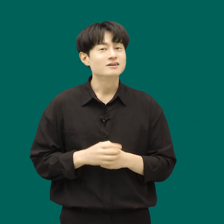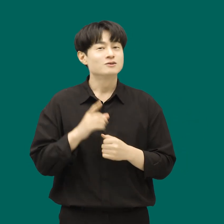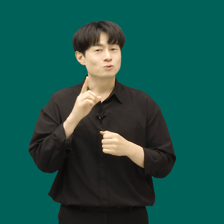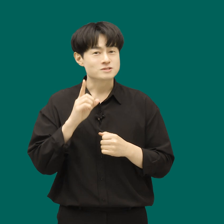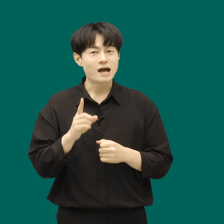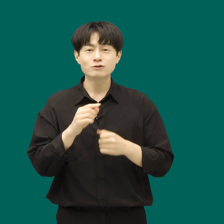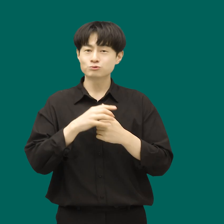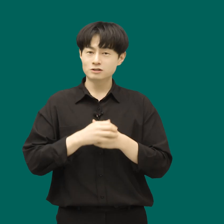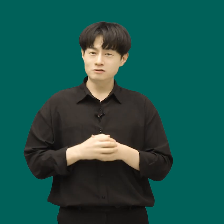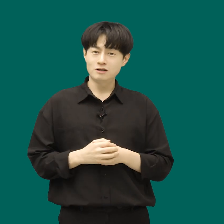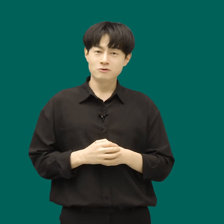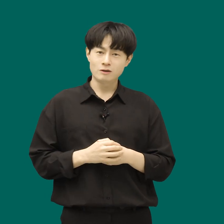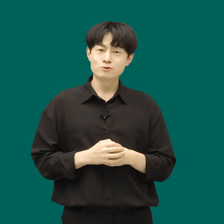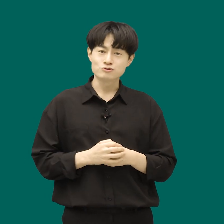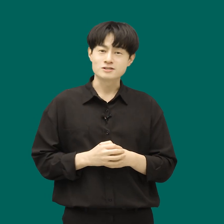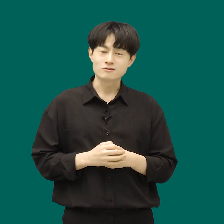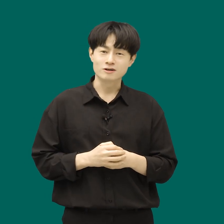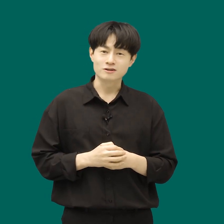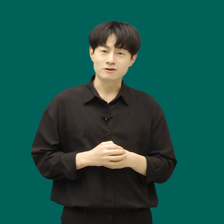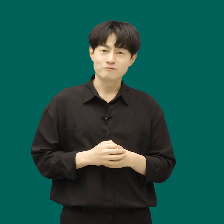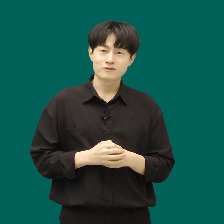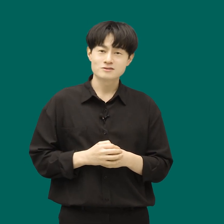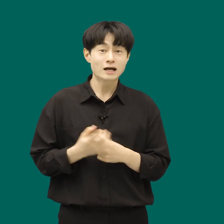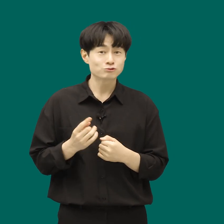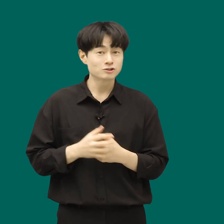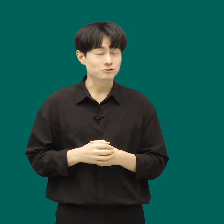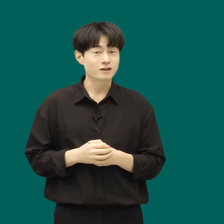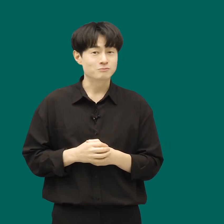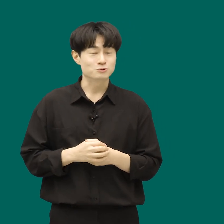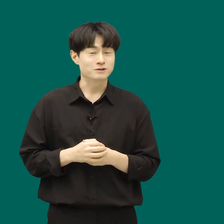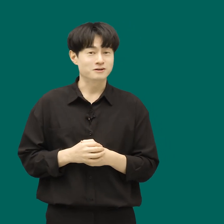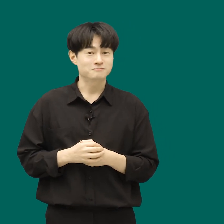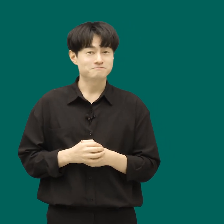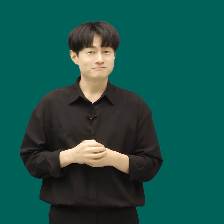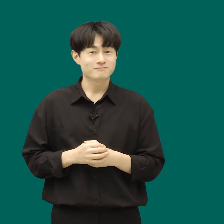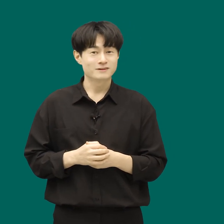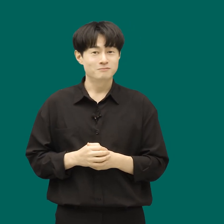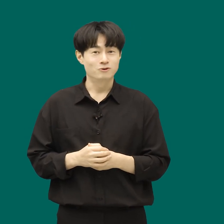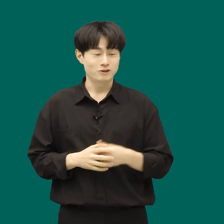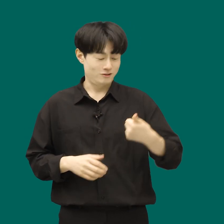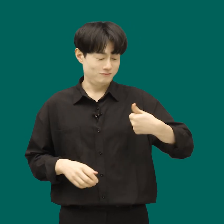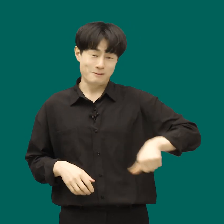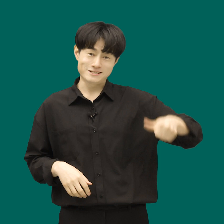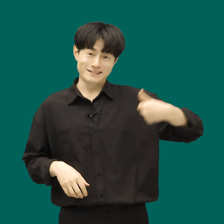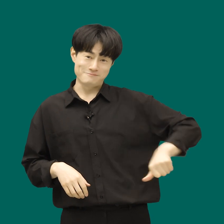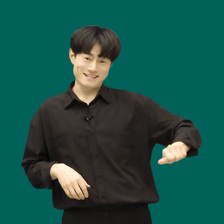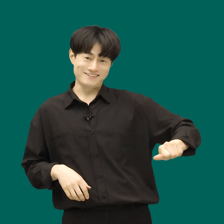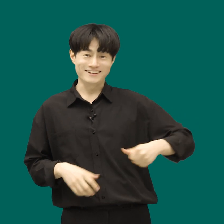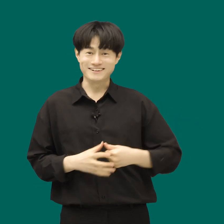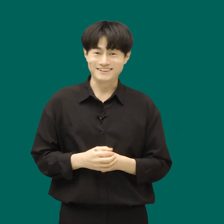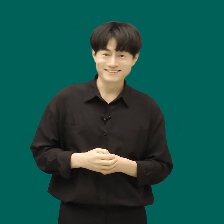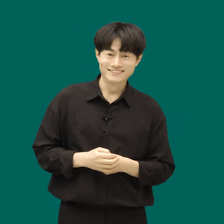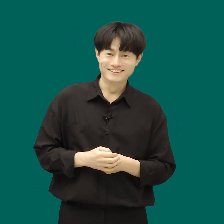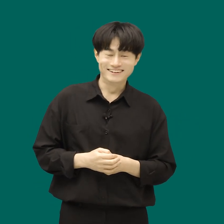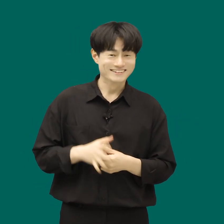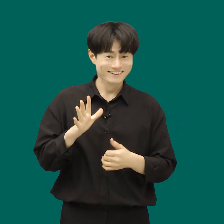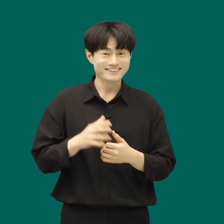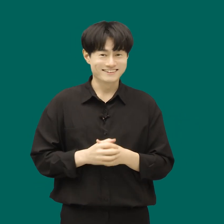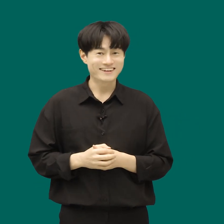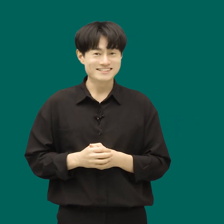또 쌍둥이를 한번 해볼 수 있을 것 같아요. 쌍둥이는 어떻게 하면 좋을까요? 뭐 이렇게 남자 이렇게 할까요? 그렇게 하진